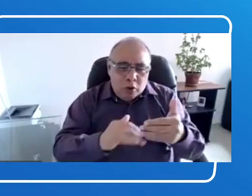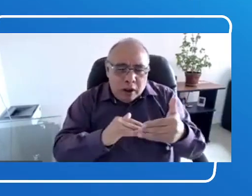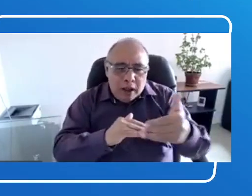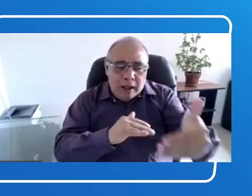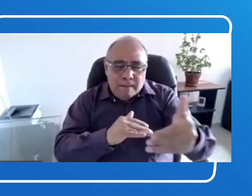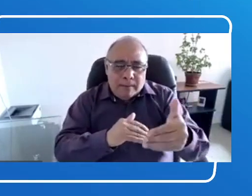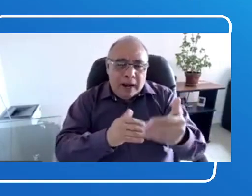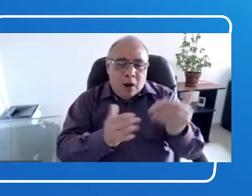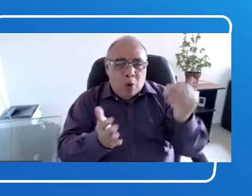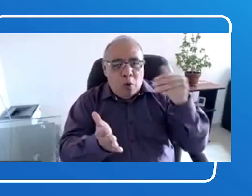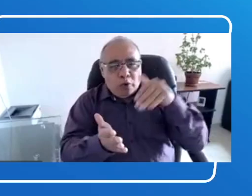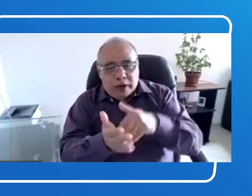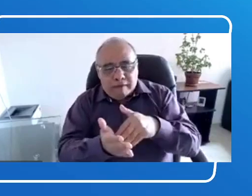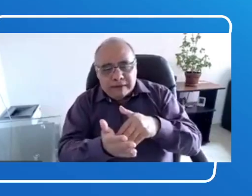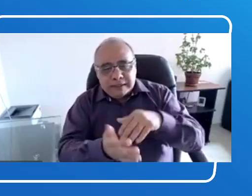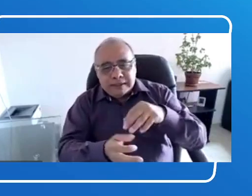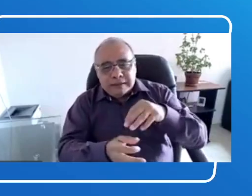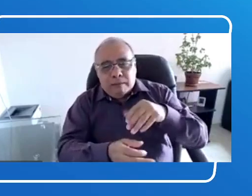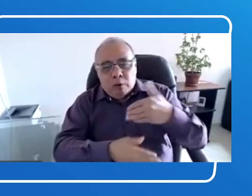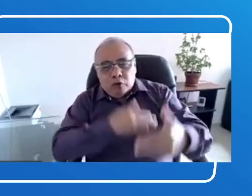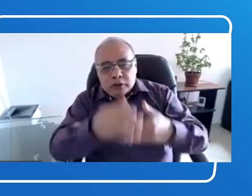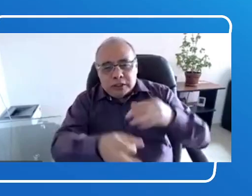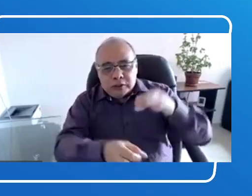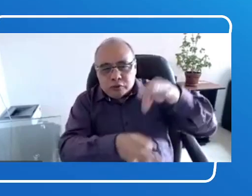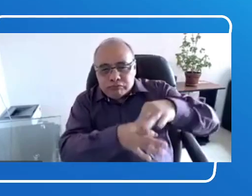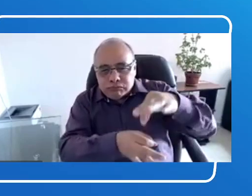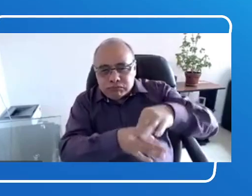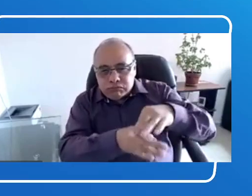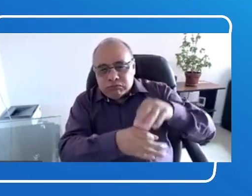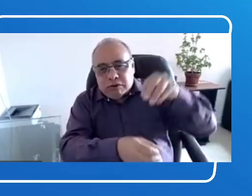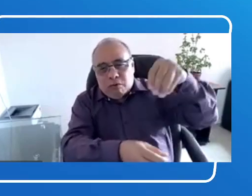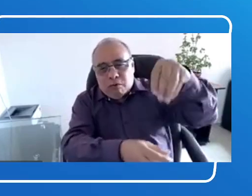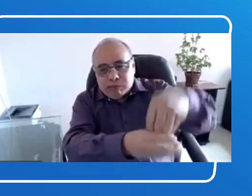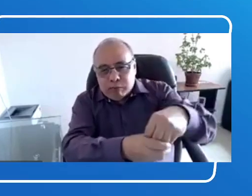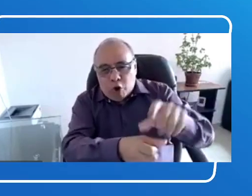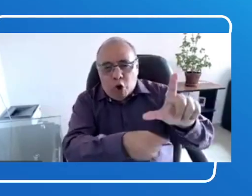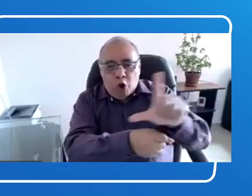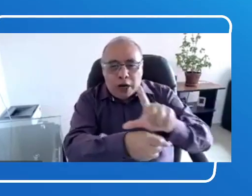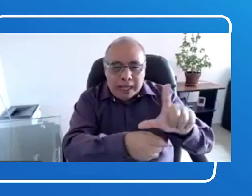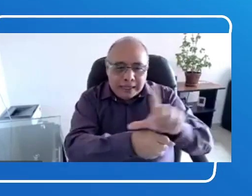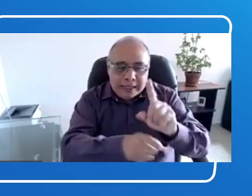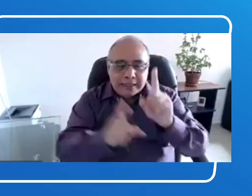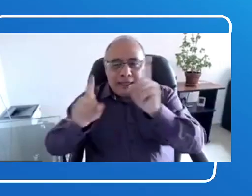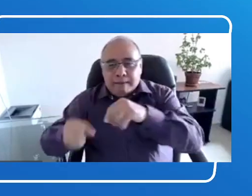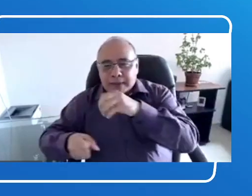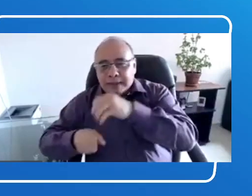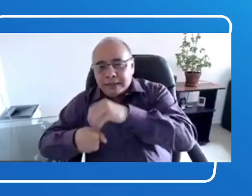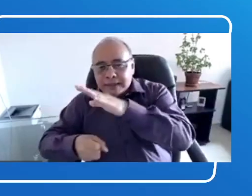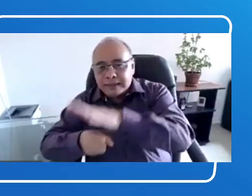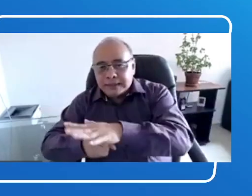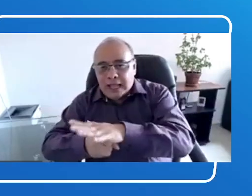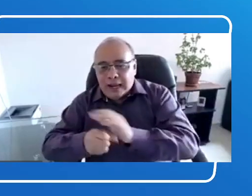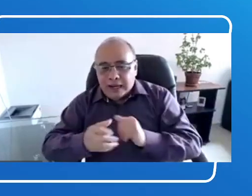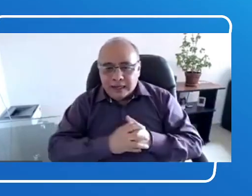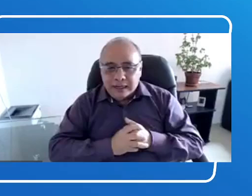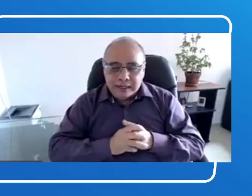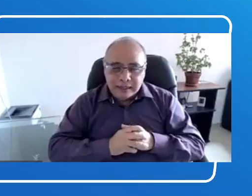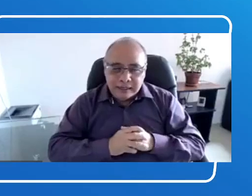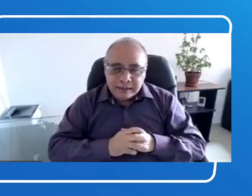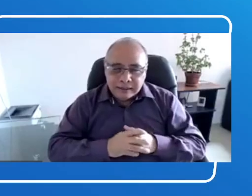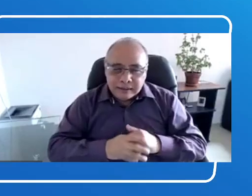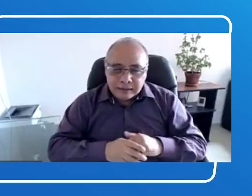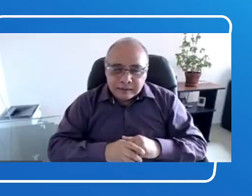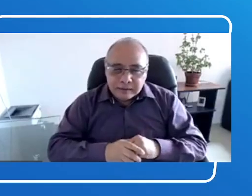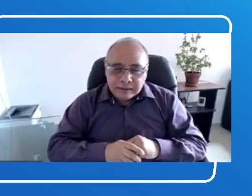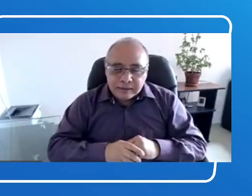hecho. Y que en este momento pues se continúa con el proceso. Así que pues nuevamente se va a hacer la votación tanto de